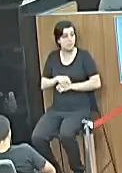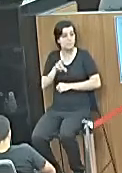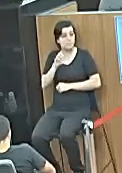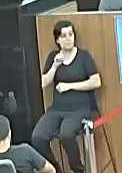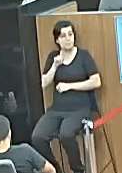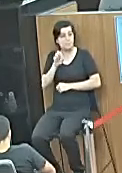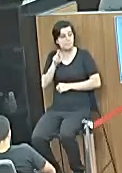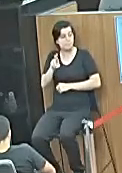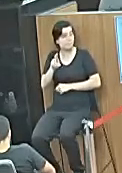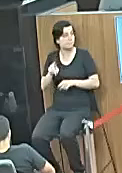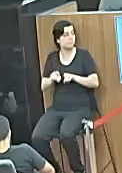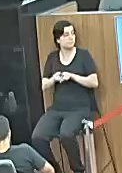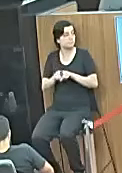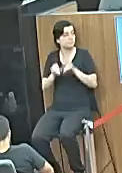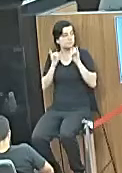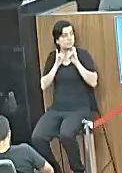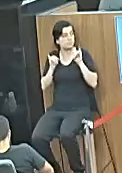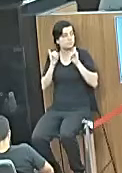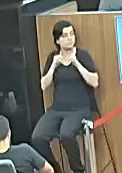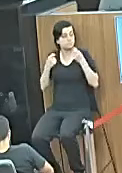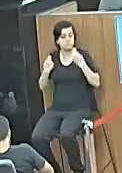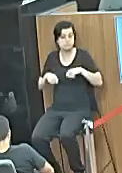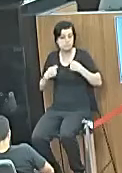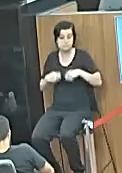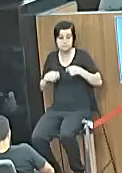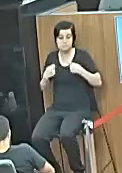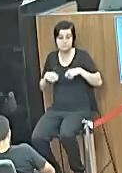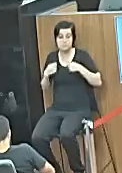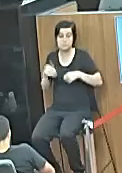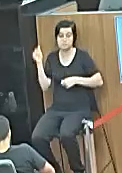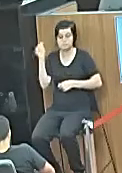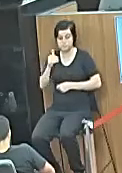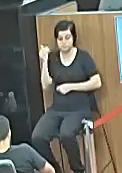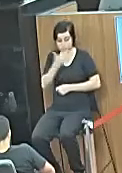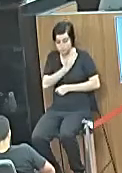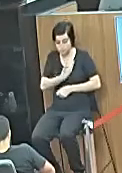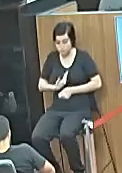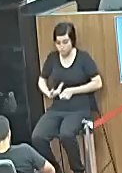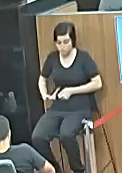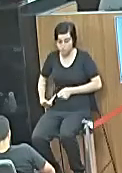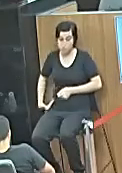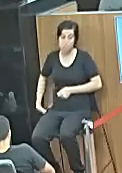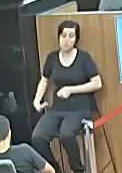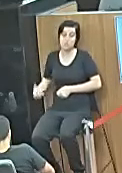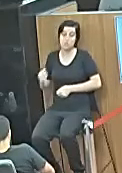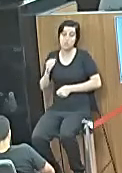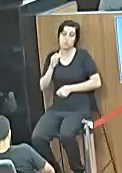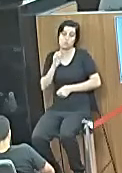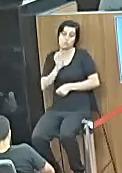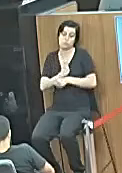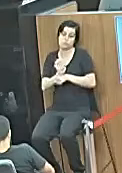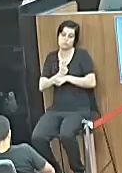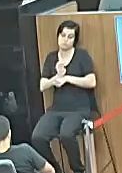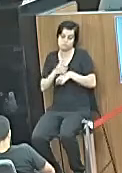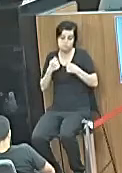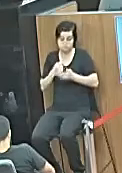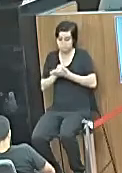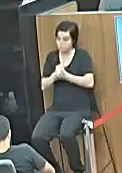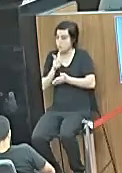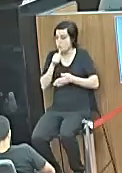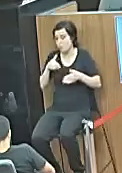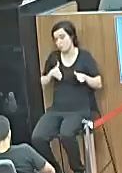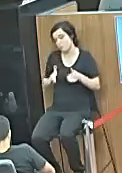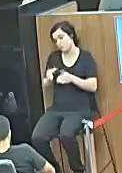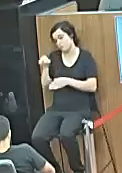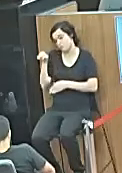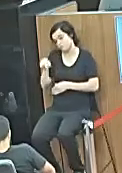sua irmã precisamos urgentemente da atuação do governo do estado na bacia hidrográfica do rio araçuaí ainda temos